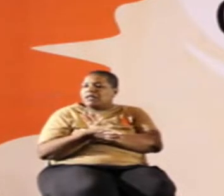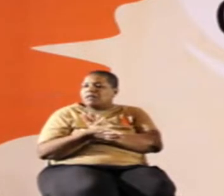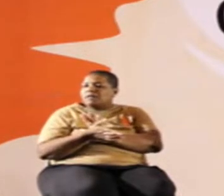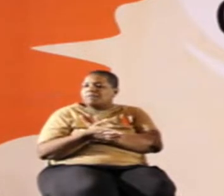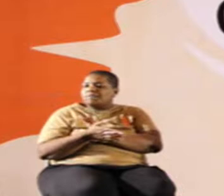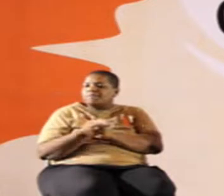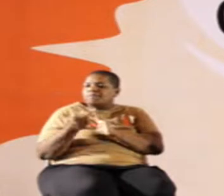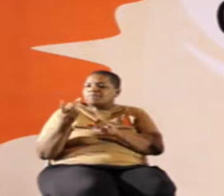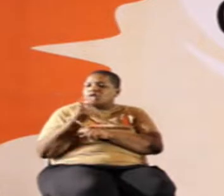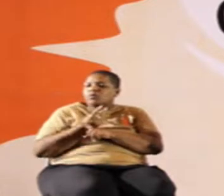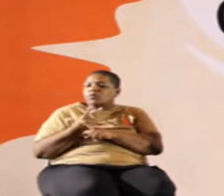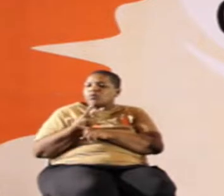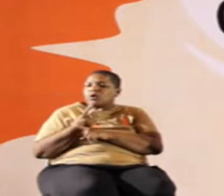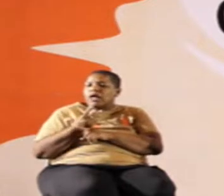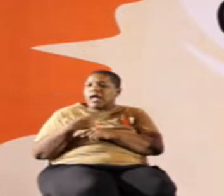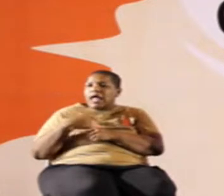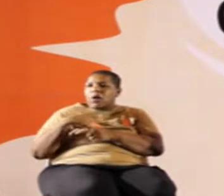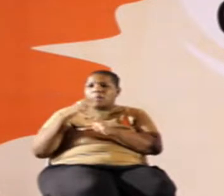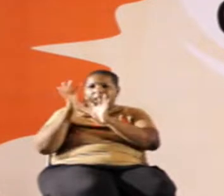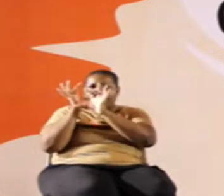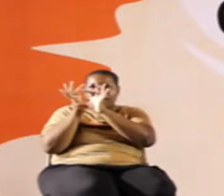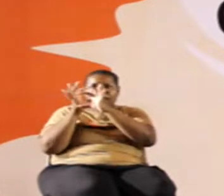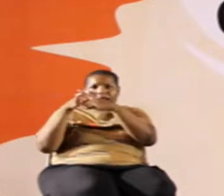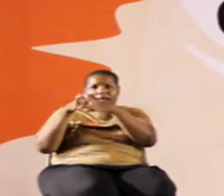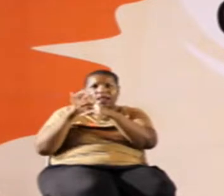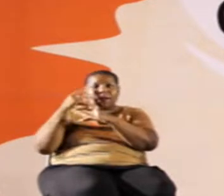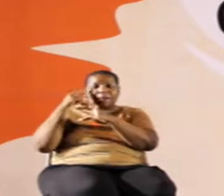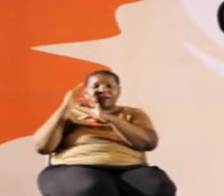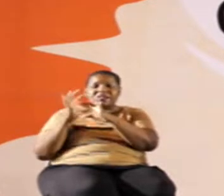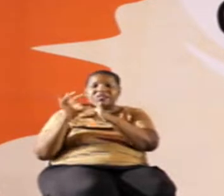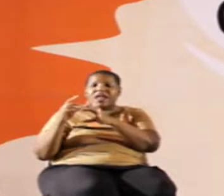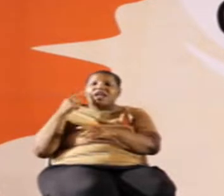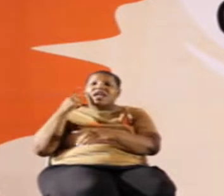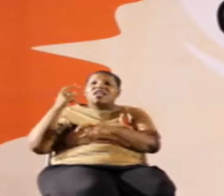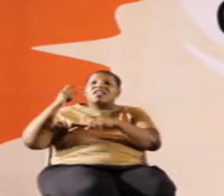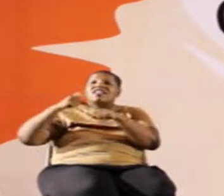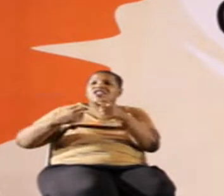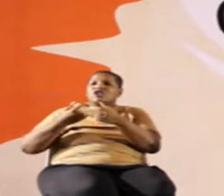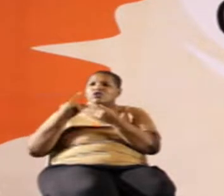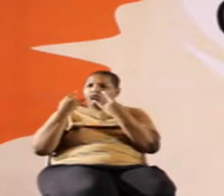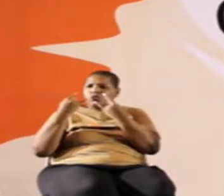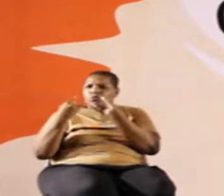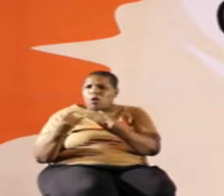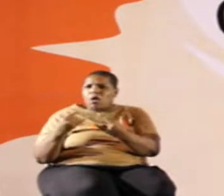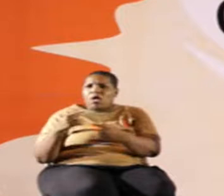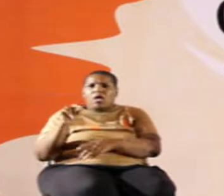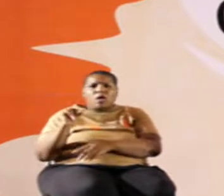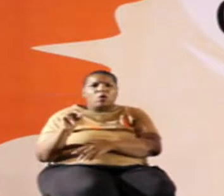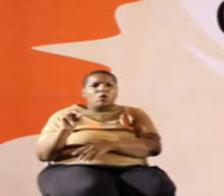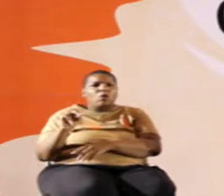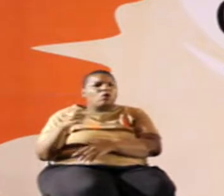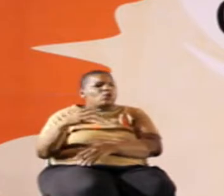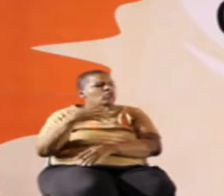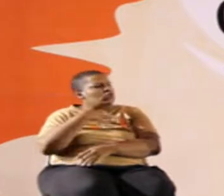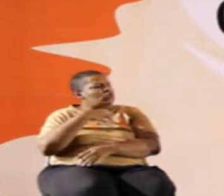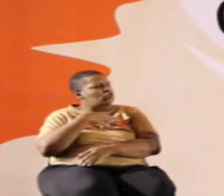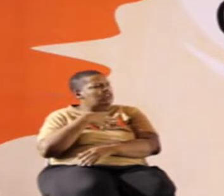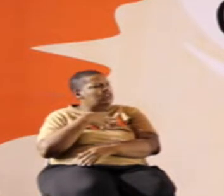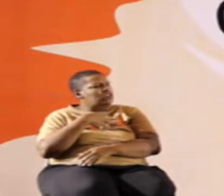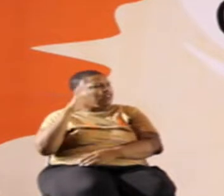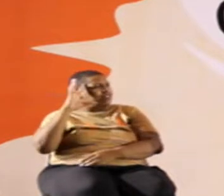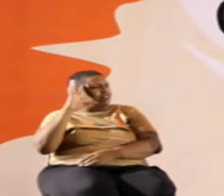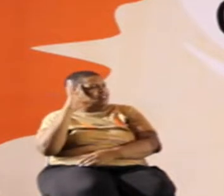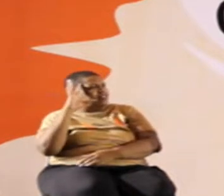busca... É uma lente, não é? A hipersexualização é uma forma de